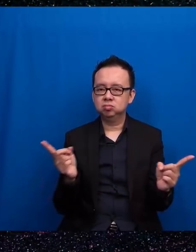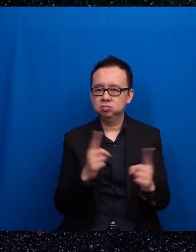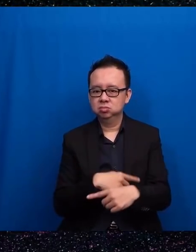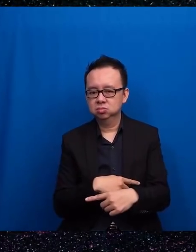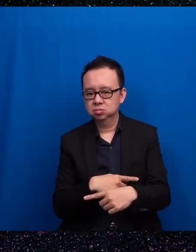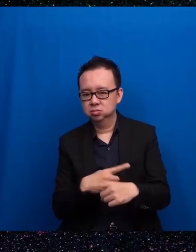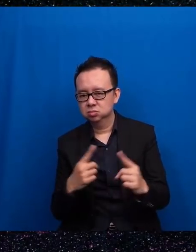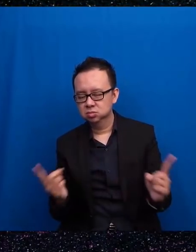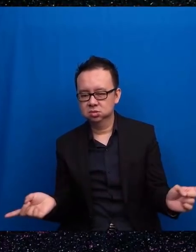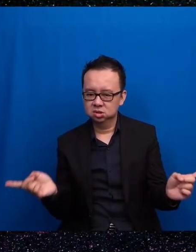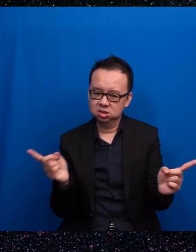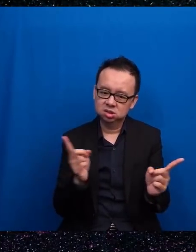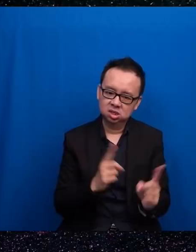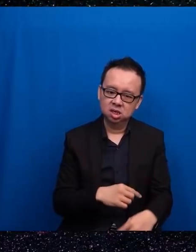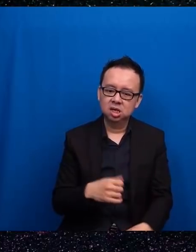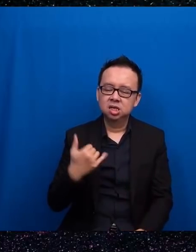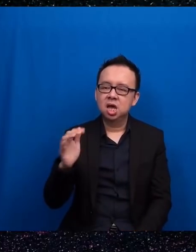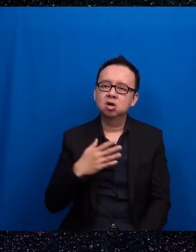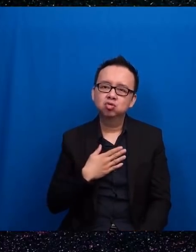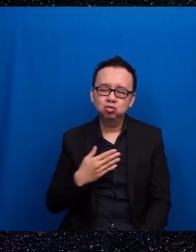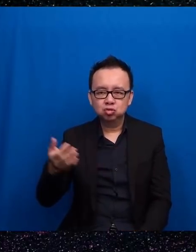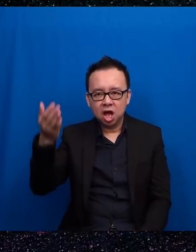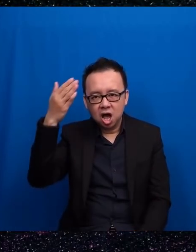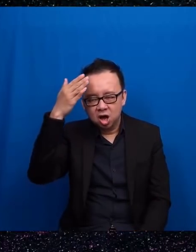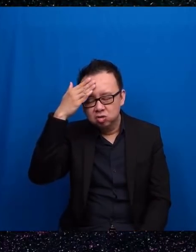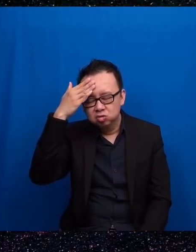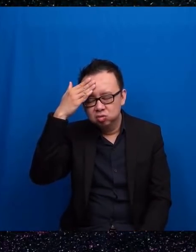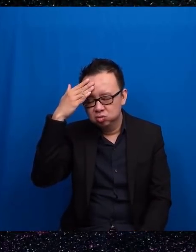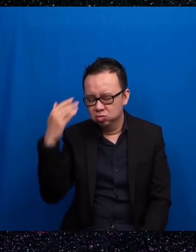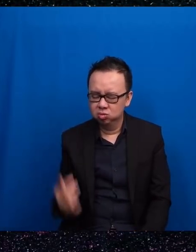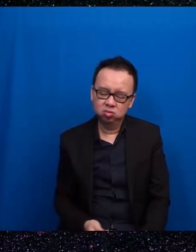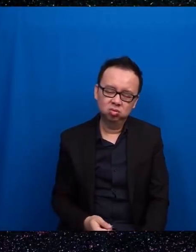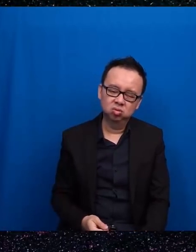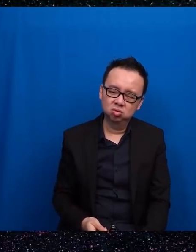Mari kita meteraikan firman ini dengan iman. Yang ku tahu